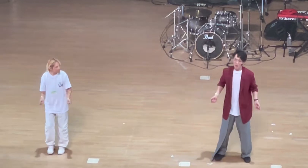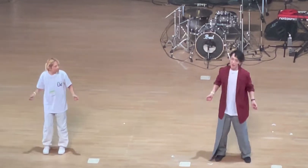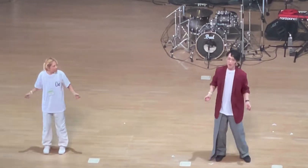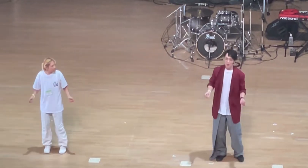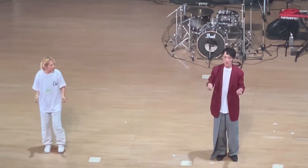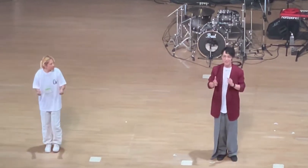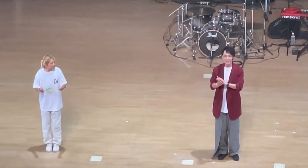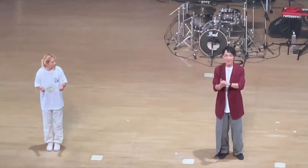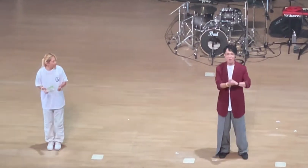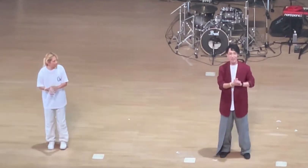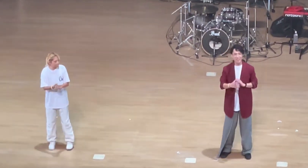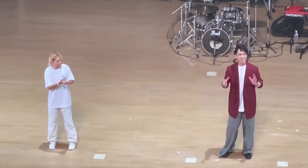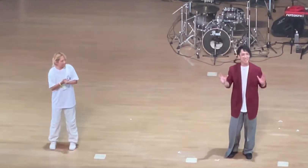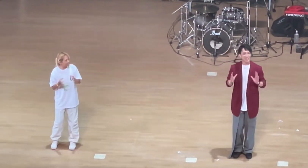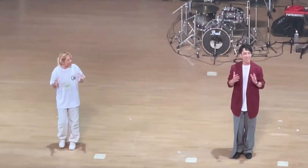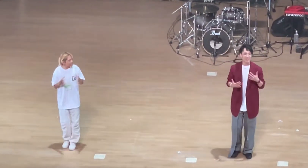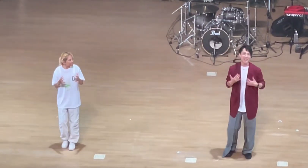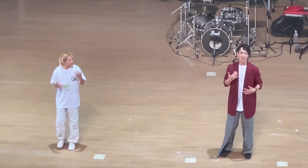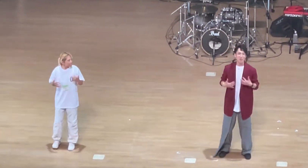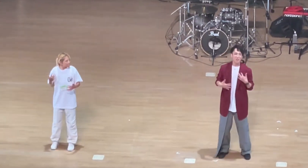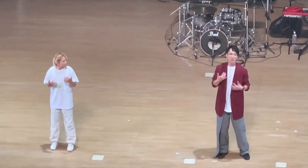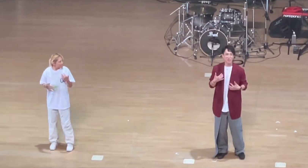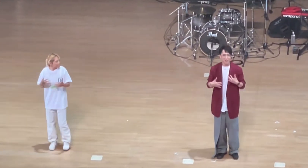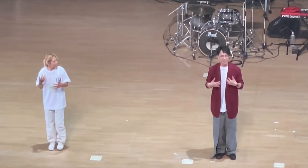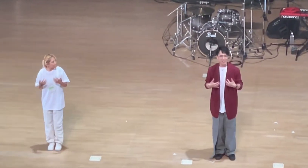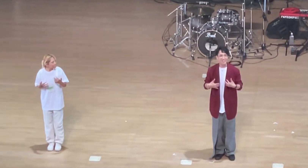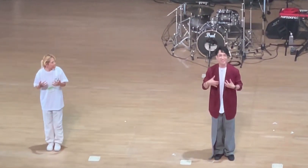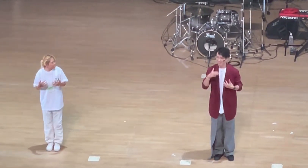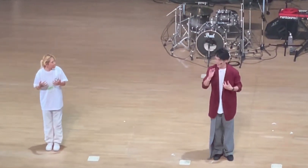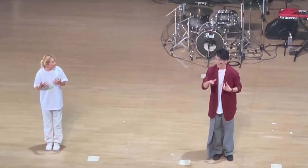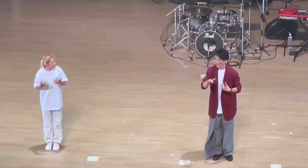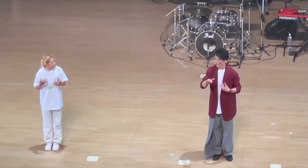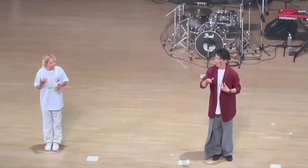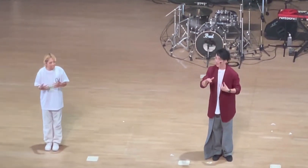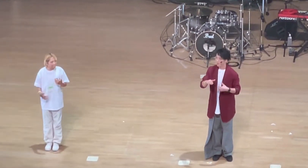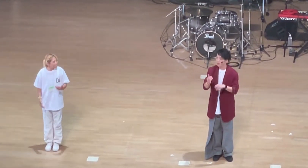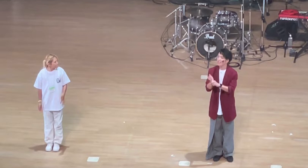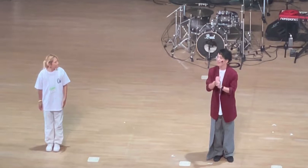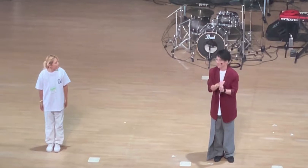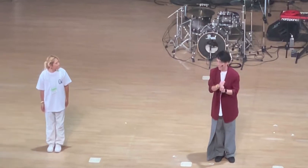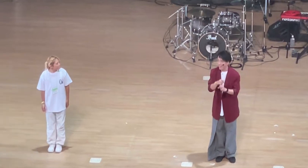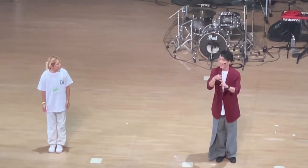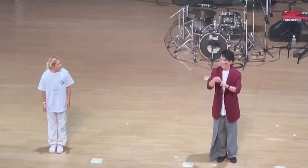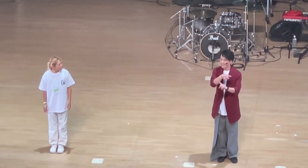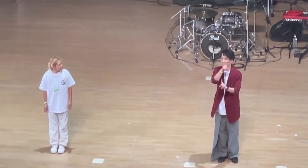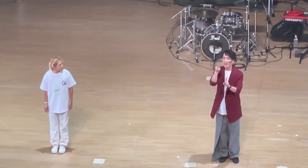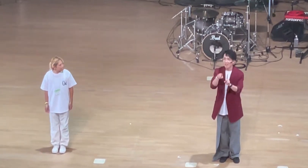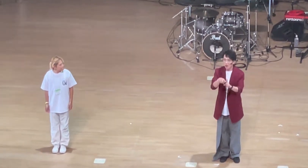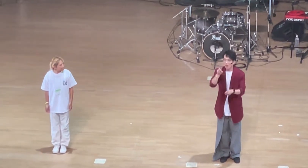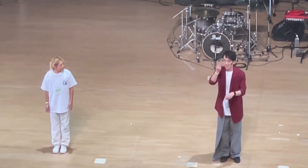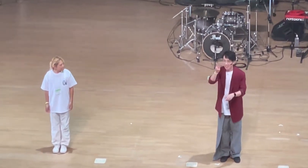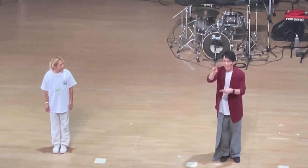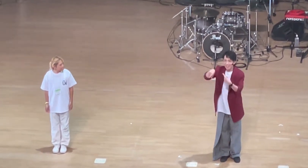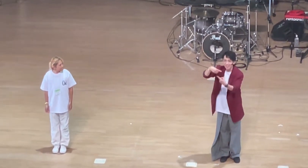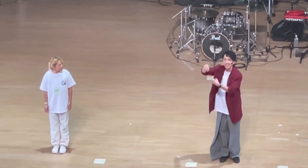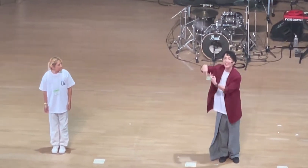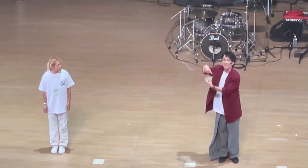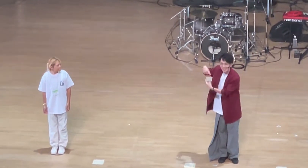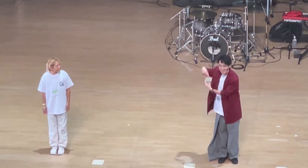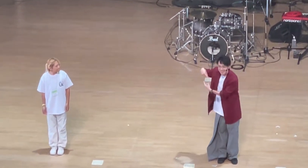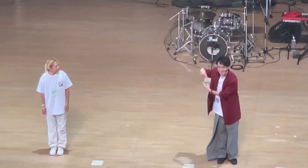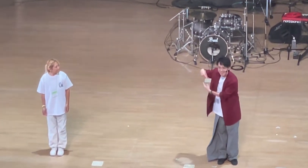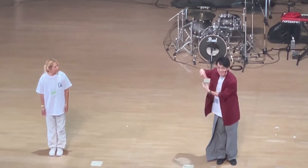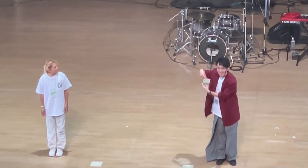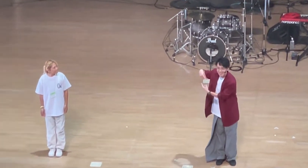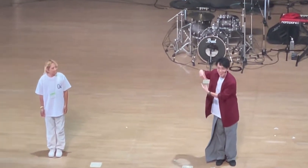ーおー、さわになって踊ろうっていう風の曲に戻りますので、1番を2回繰り返